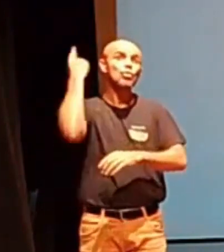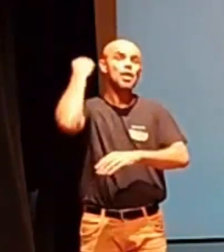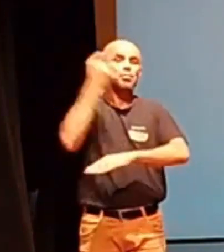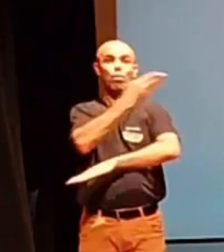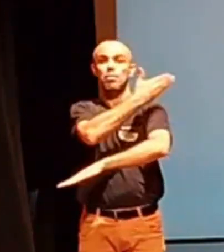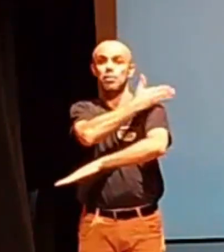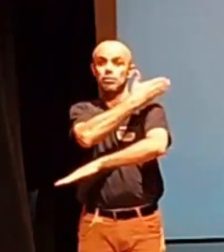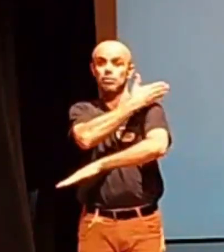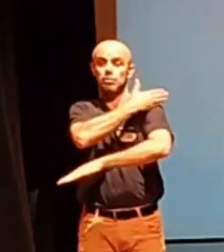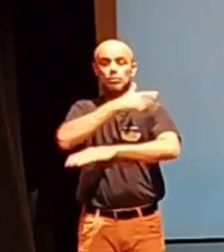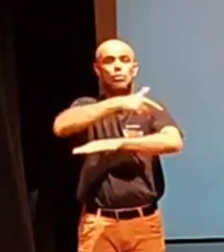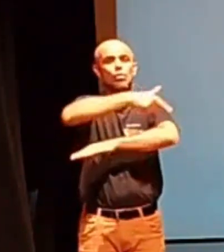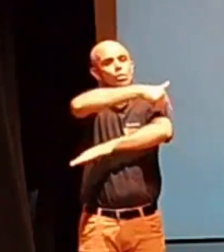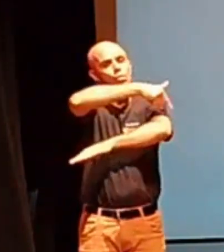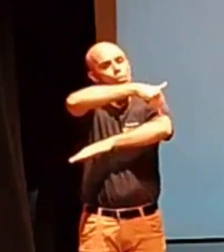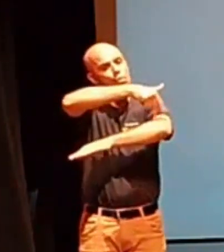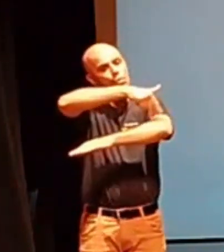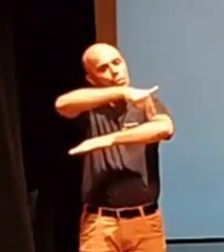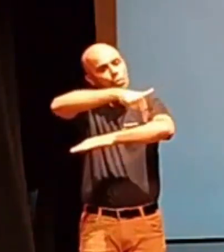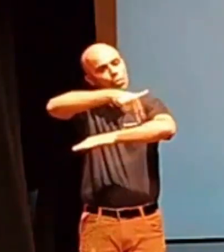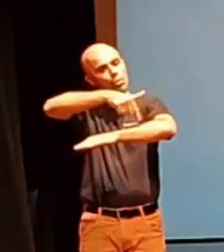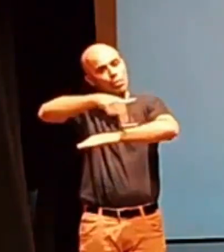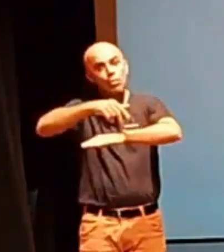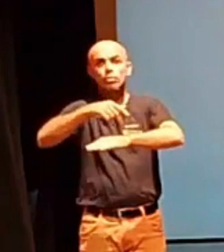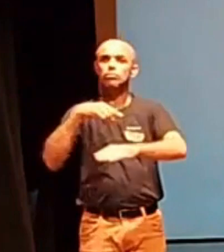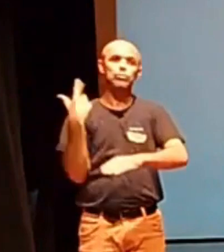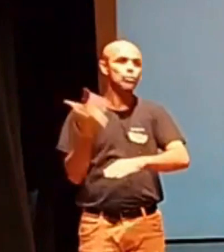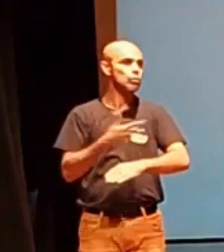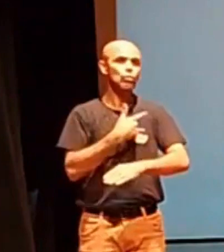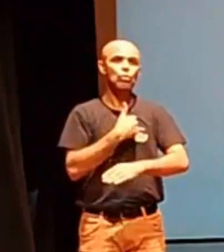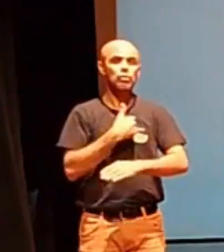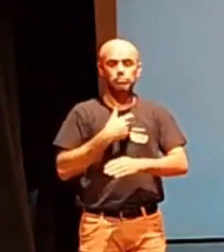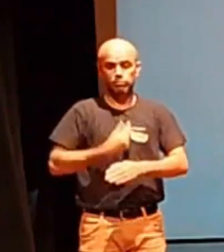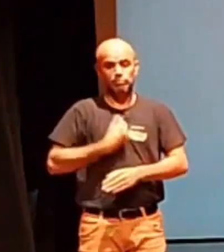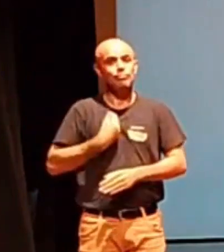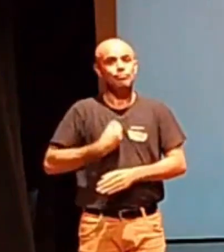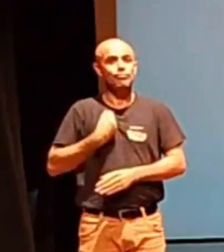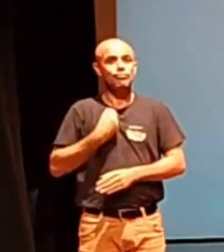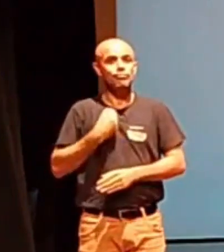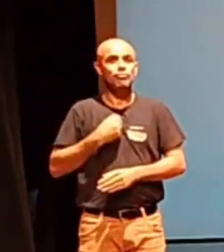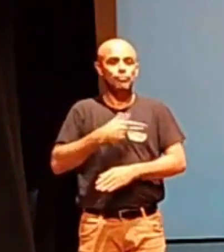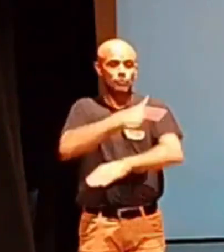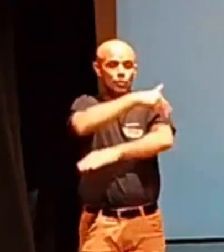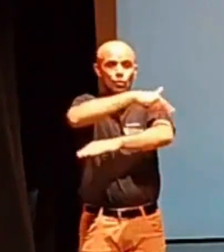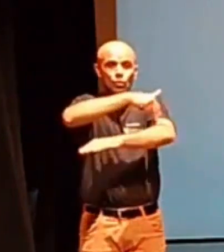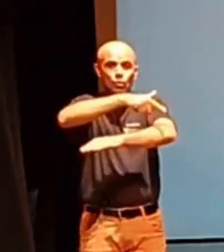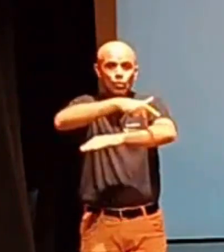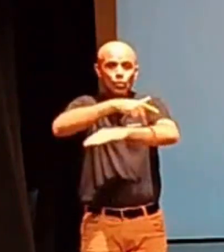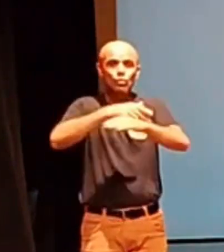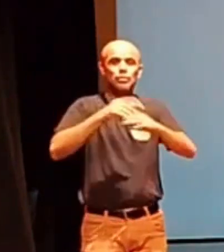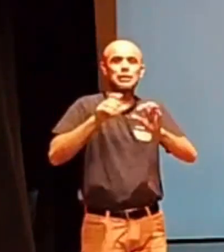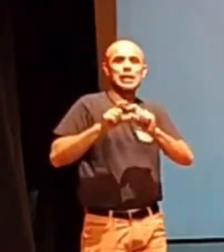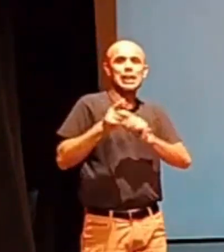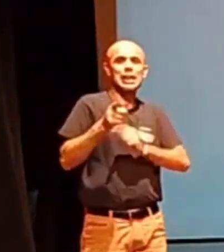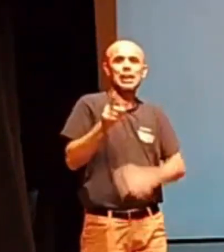era a caminhada que nos salvava de morrer. E nós caminhávamos quilômetros por